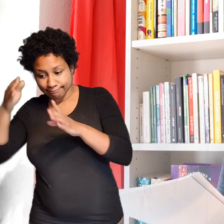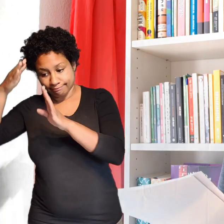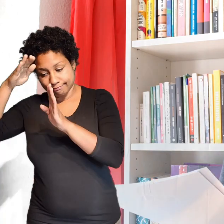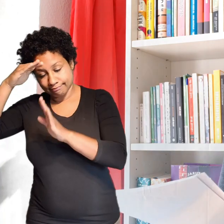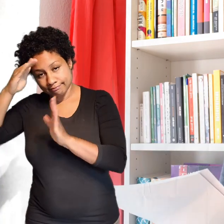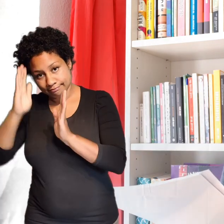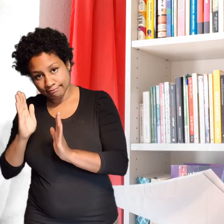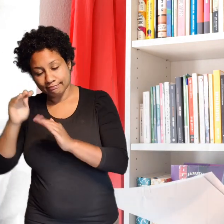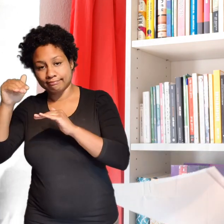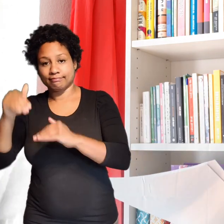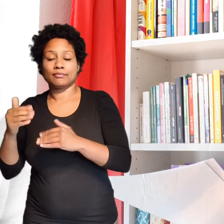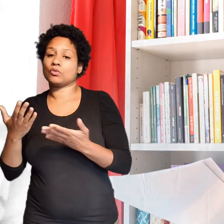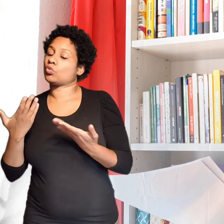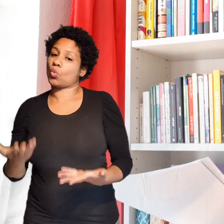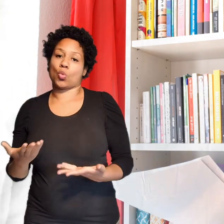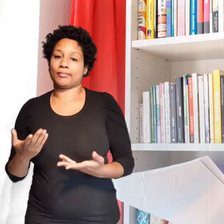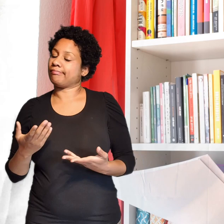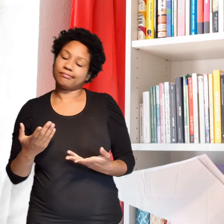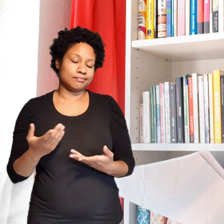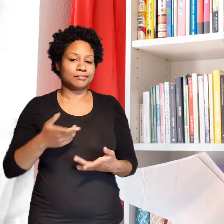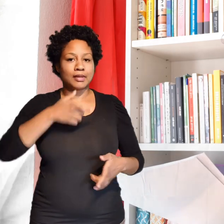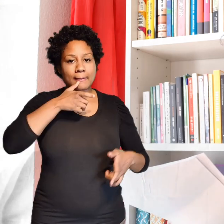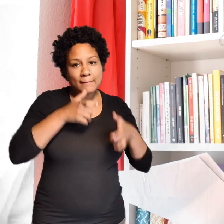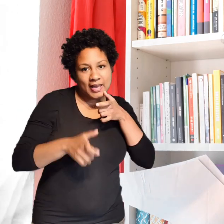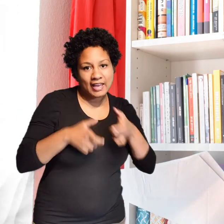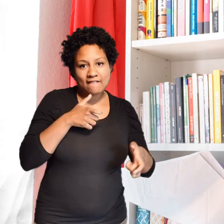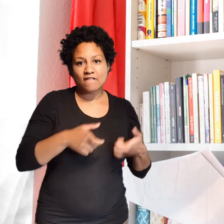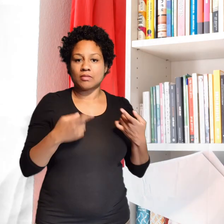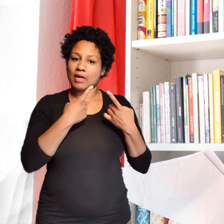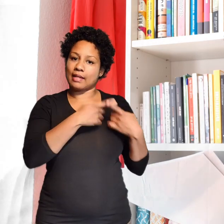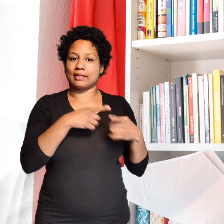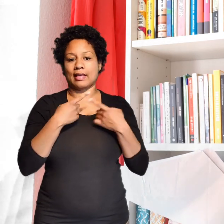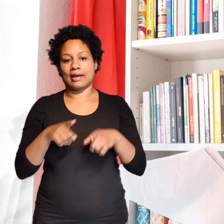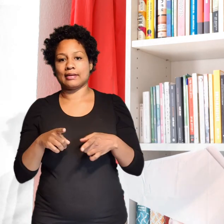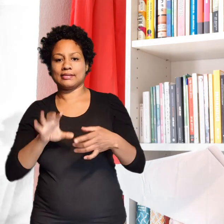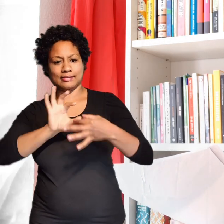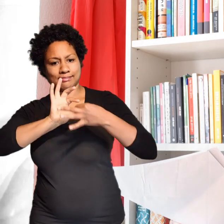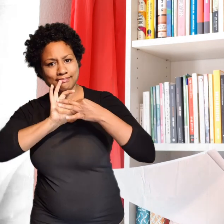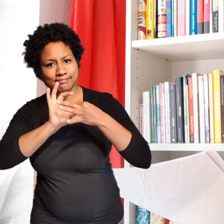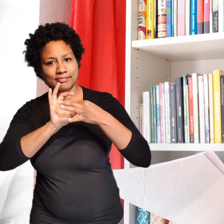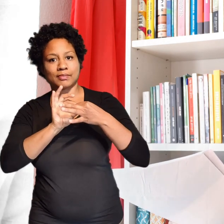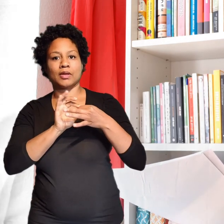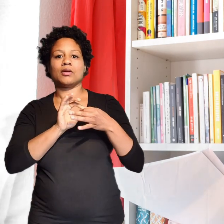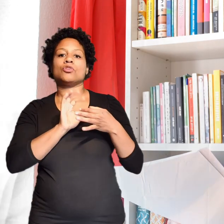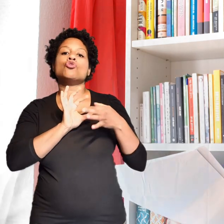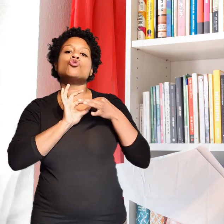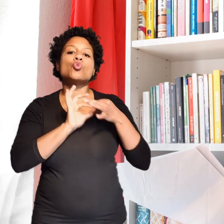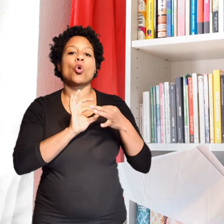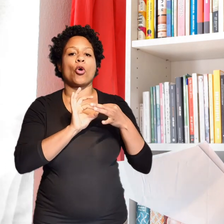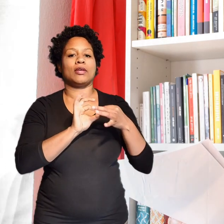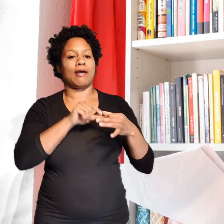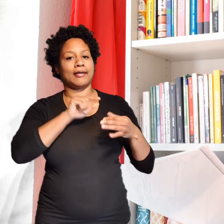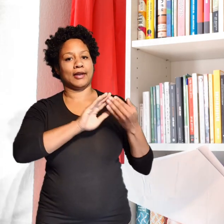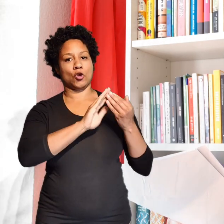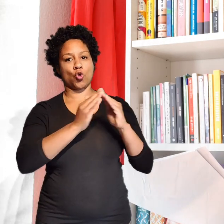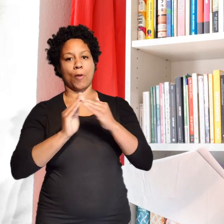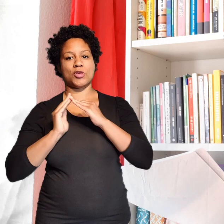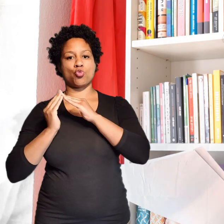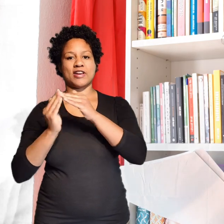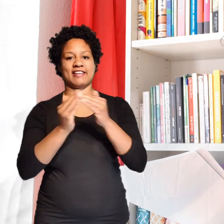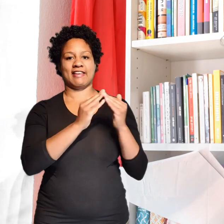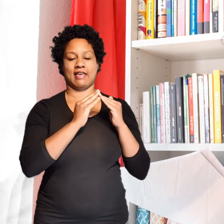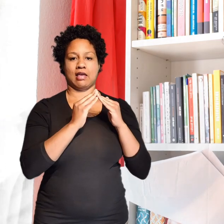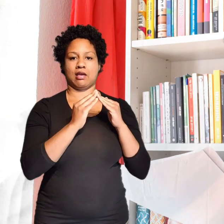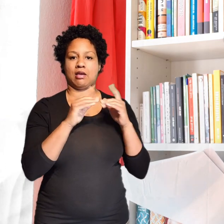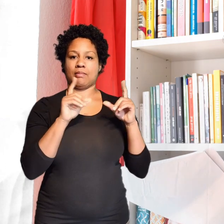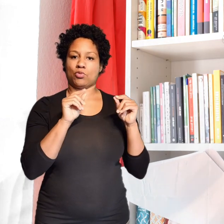sind widerständige Begriffe, die eine Zugehörigkeit zu einer Community kennzeichnen. Die Mitglieder der